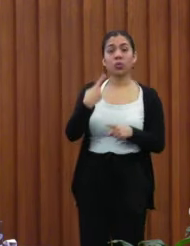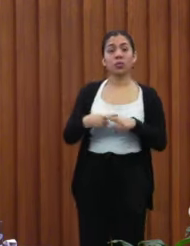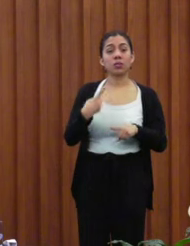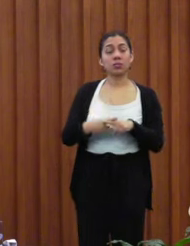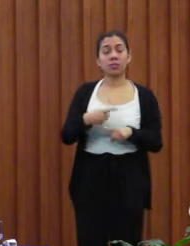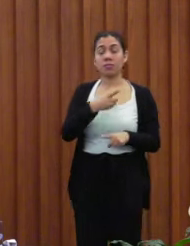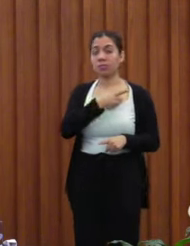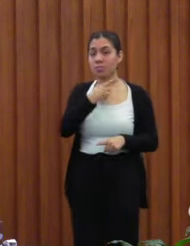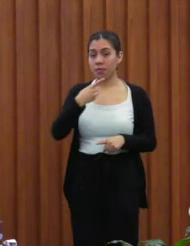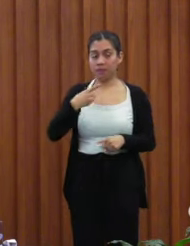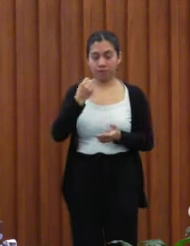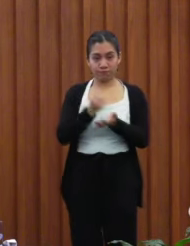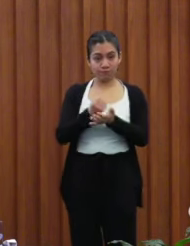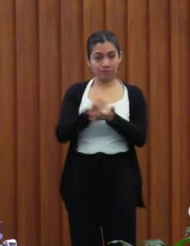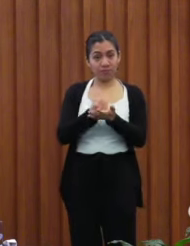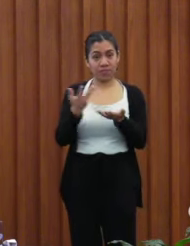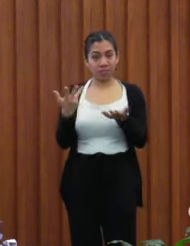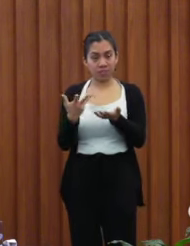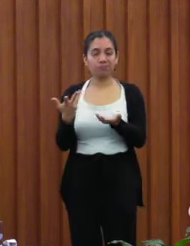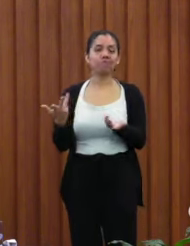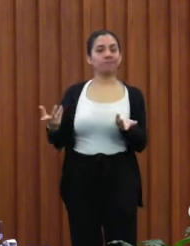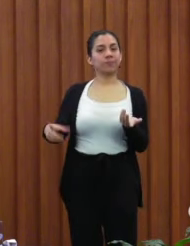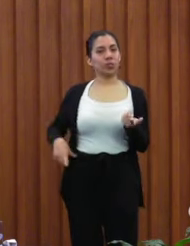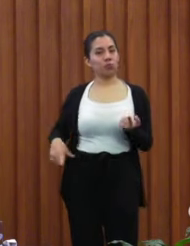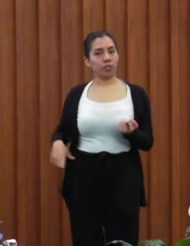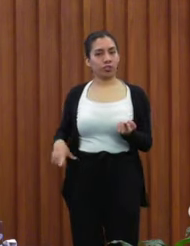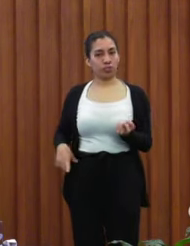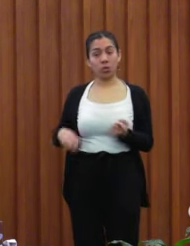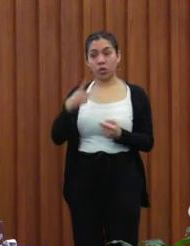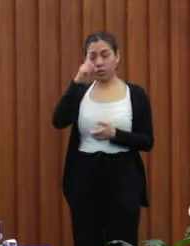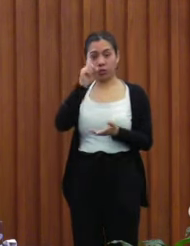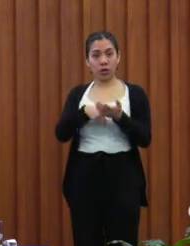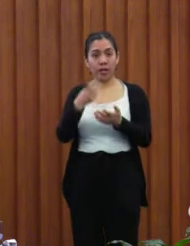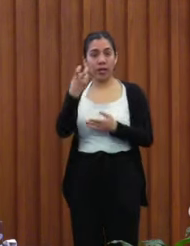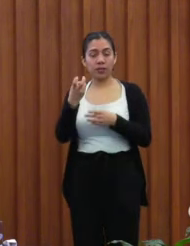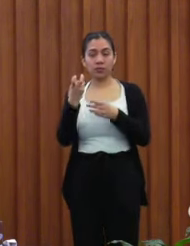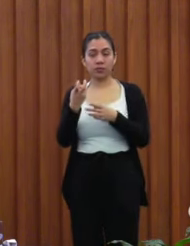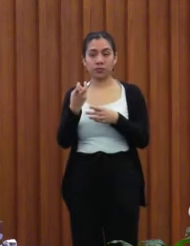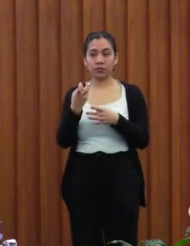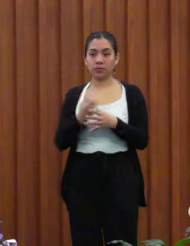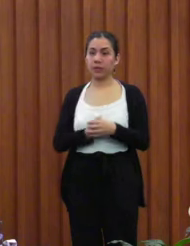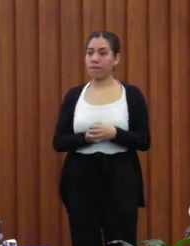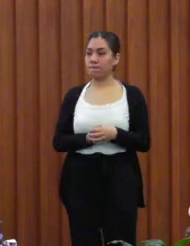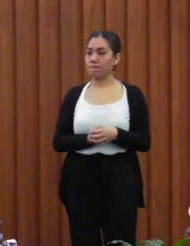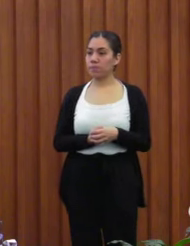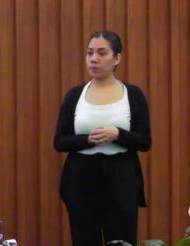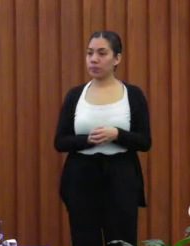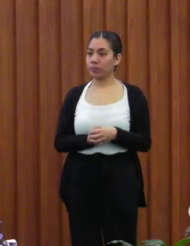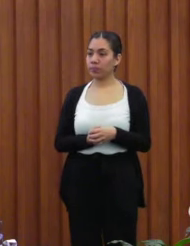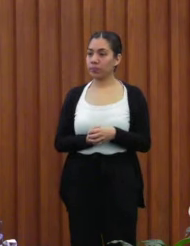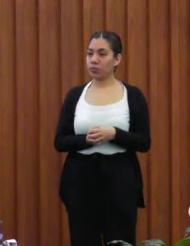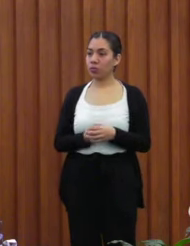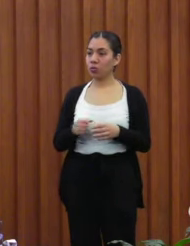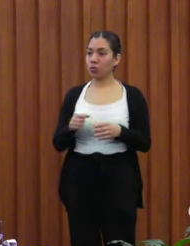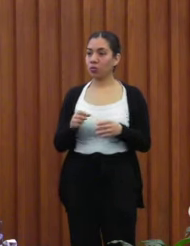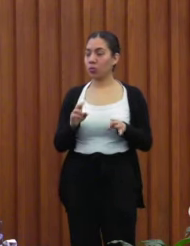Estado, ¿no? Y entonces creo que ahí está el punto fundamental, igual, de cómo se aprovecha,